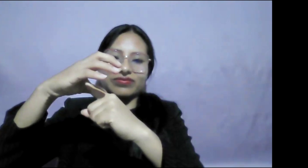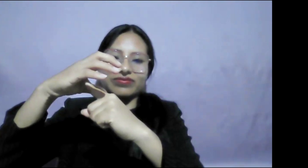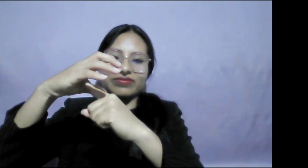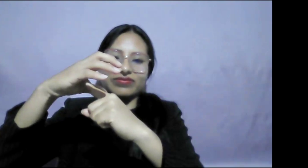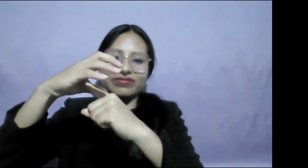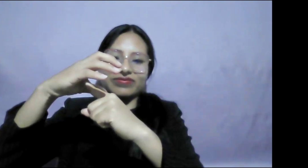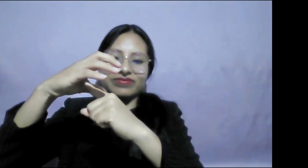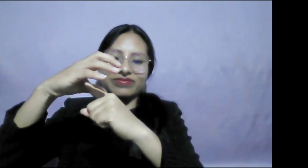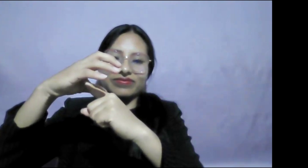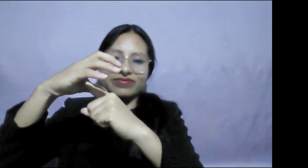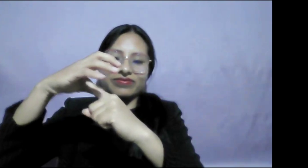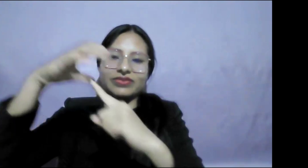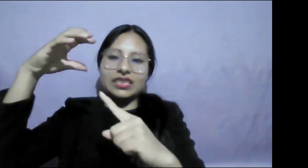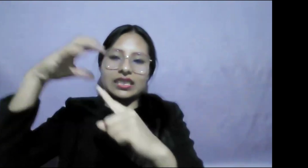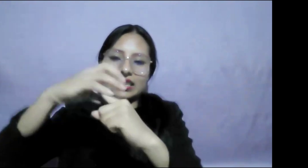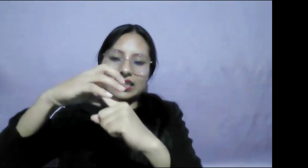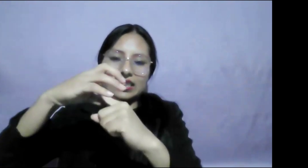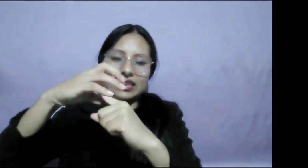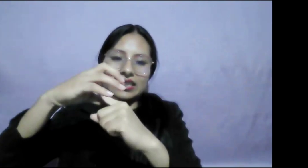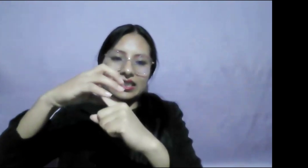mancora muy bien